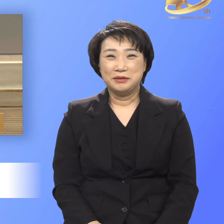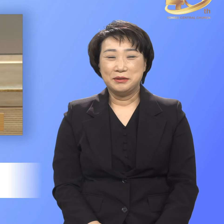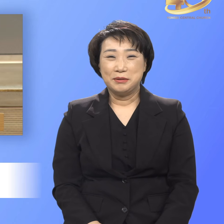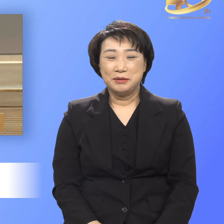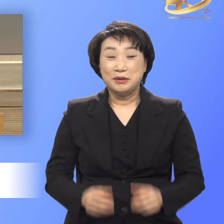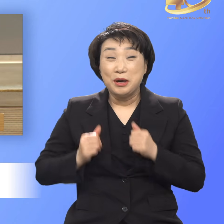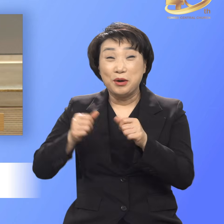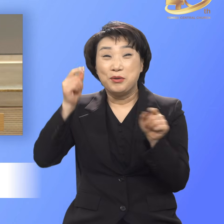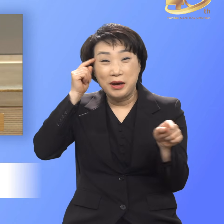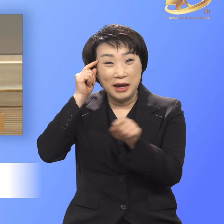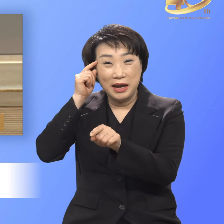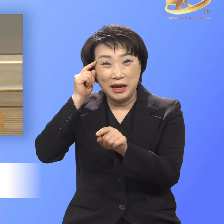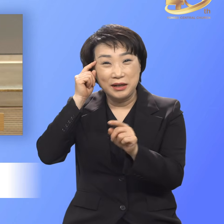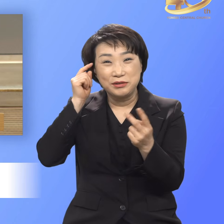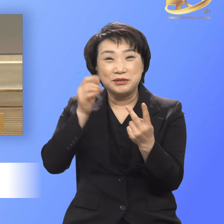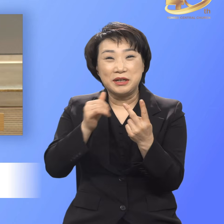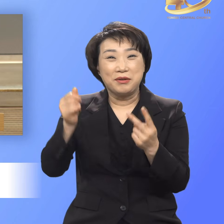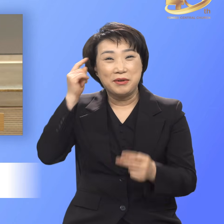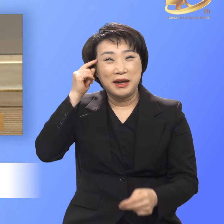열심히 하냐?